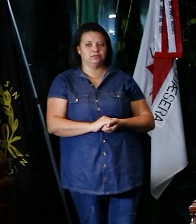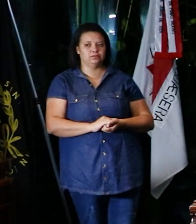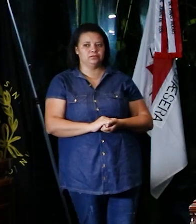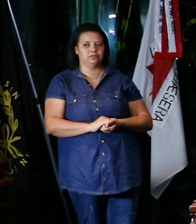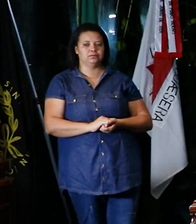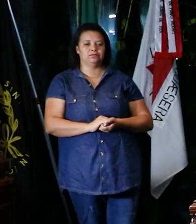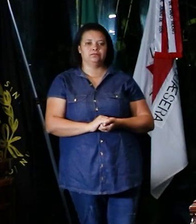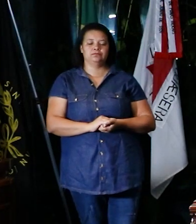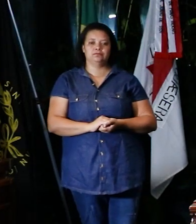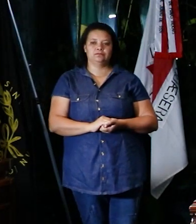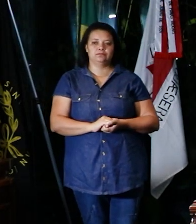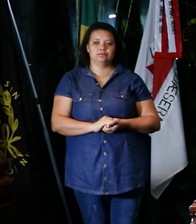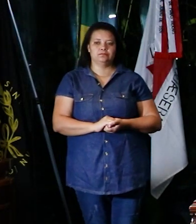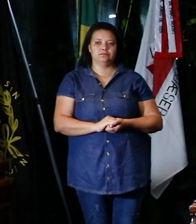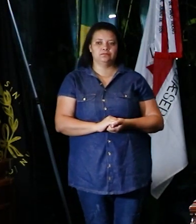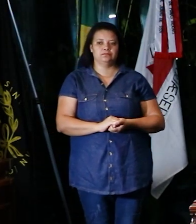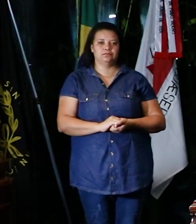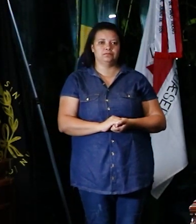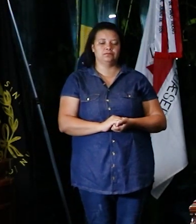O